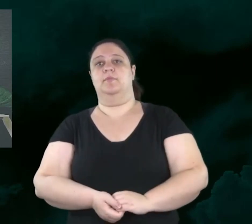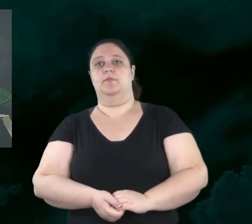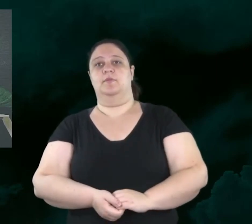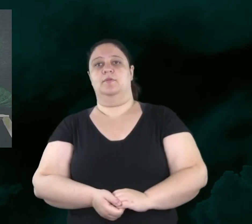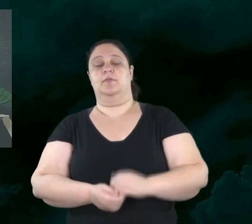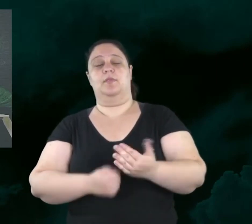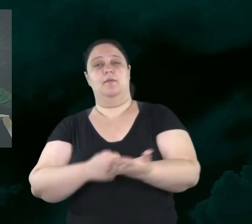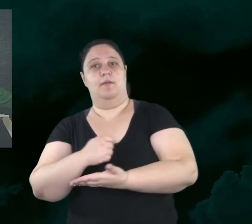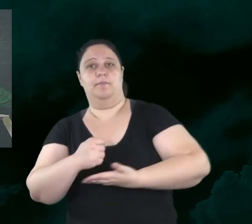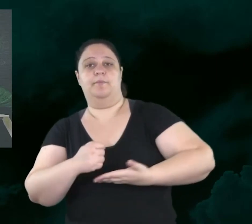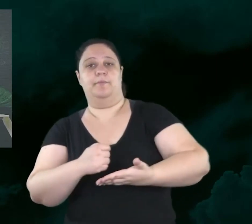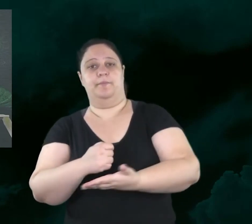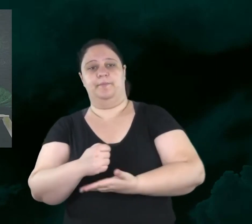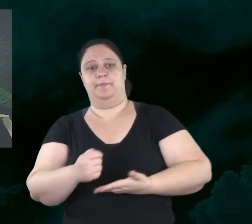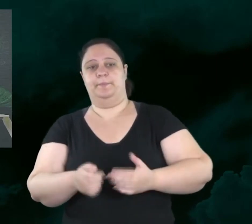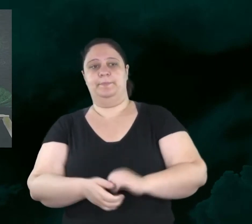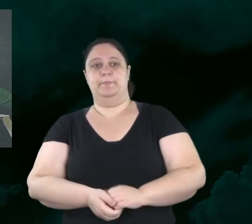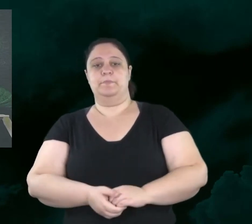essa estrutura.